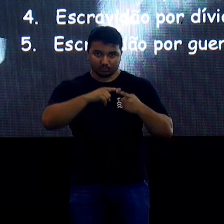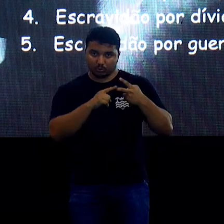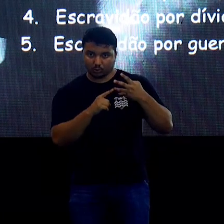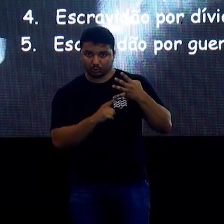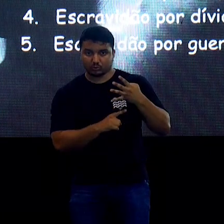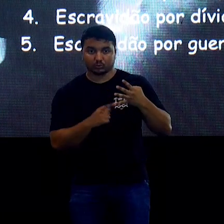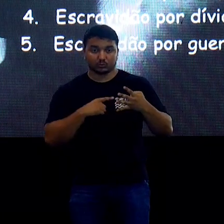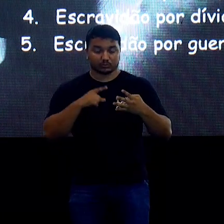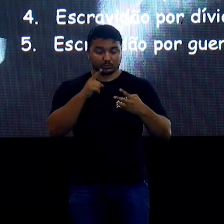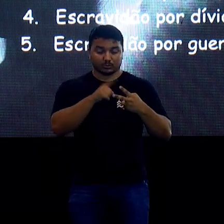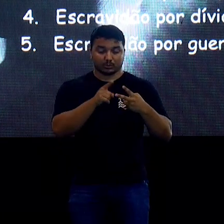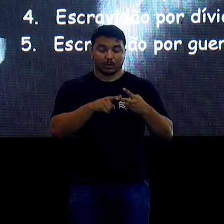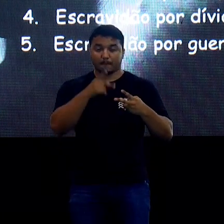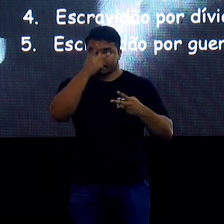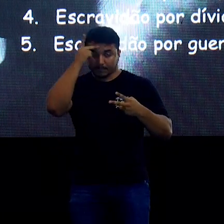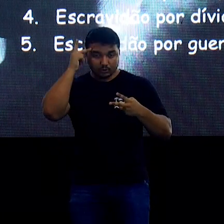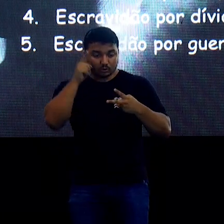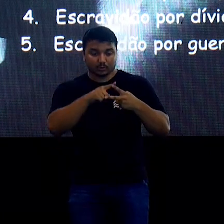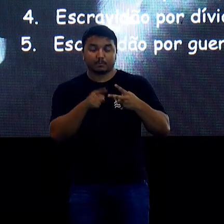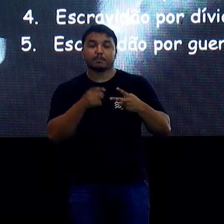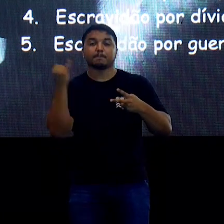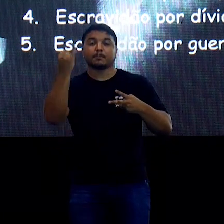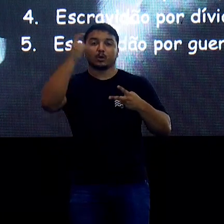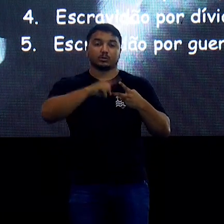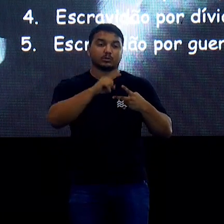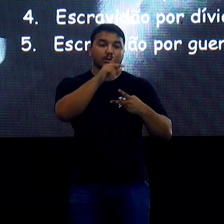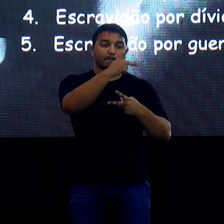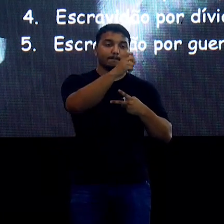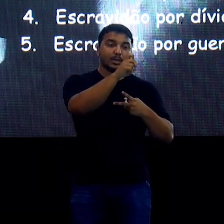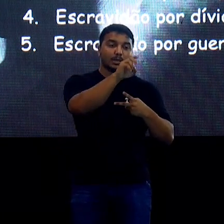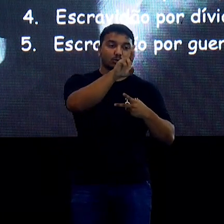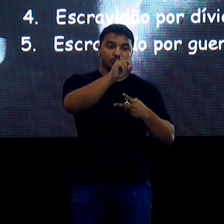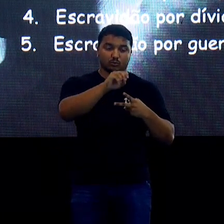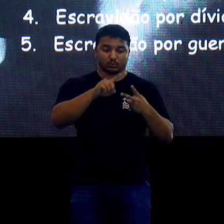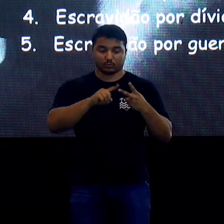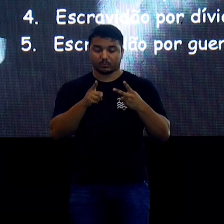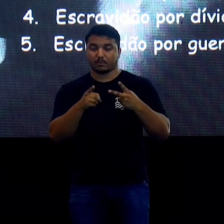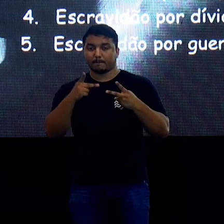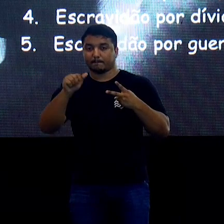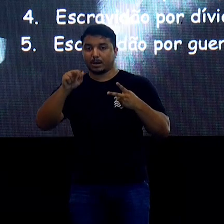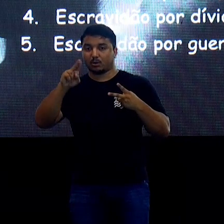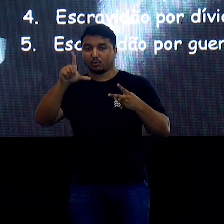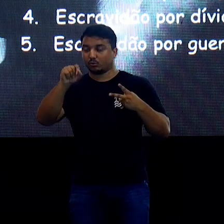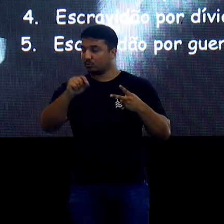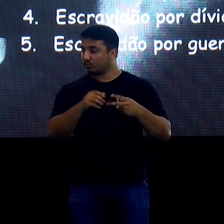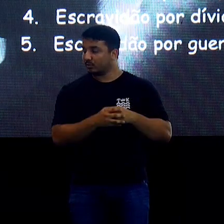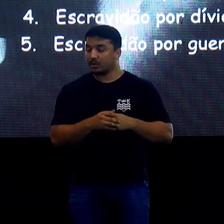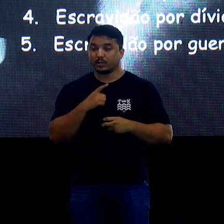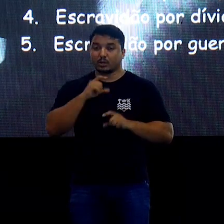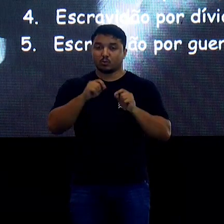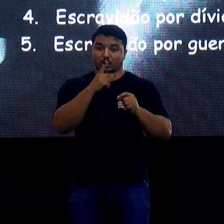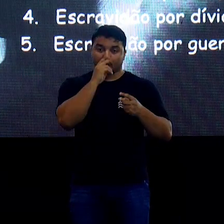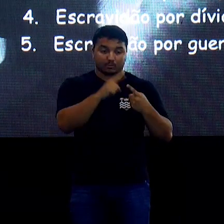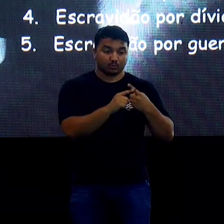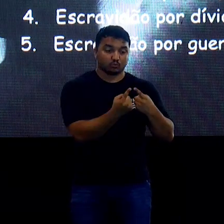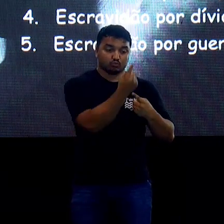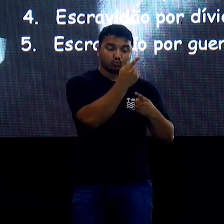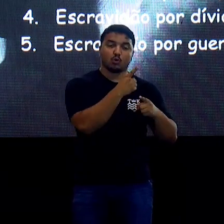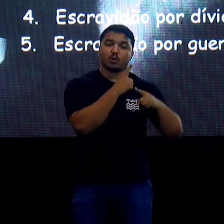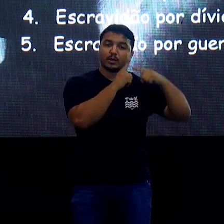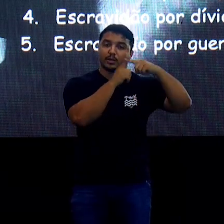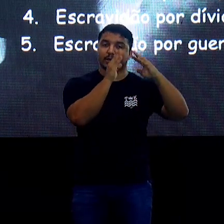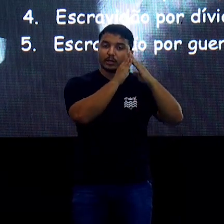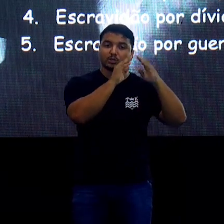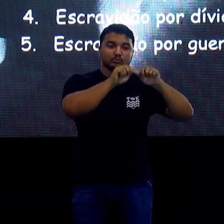Dois coaches que ele deixou, São Pedro e São Paulo. um que edificou a sua igreja